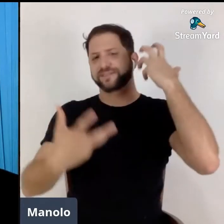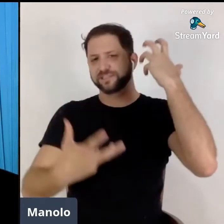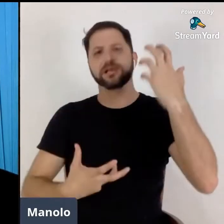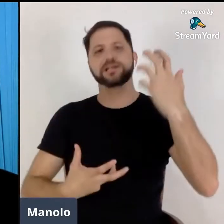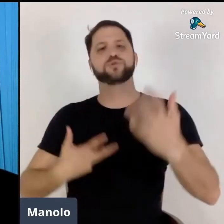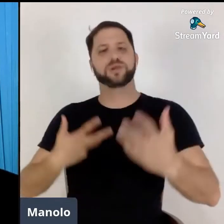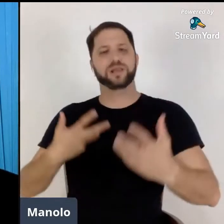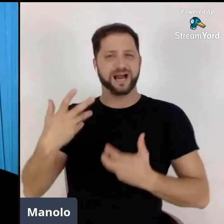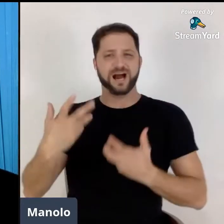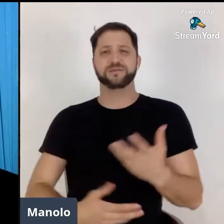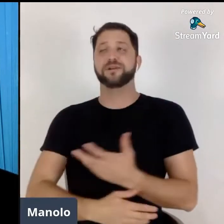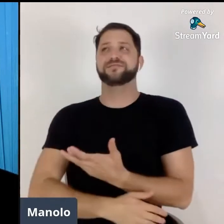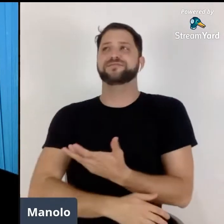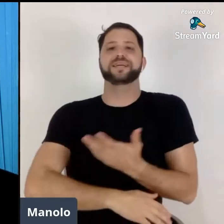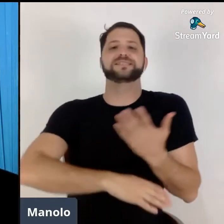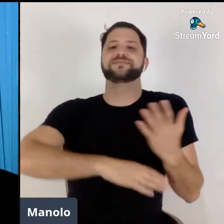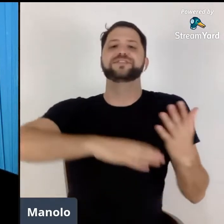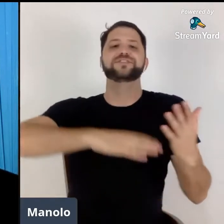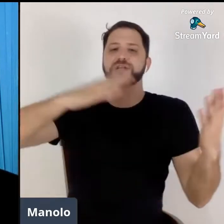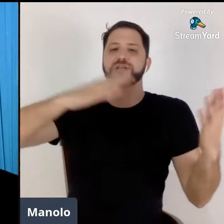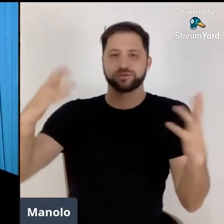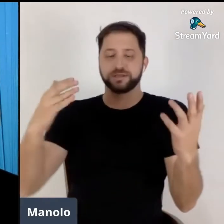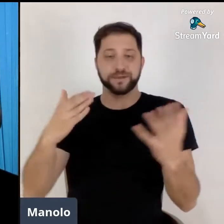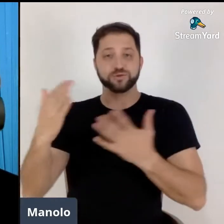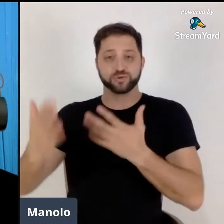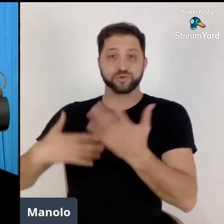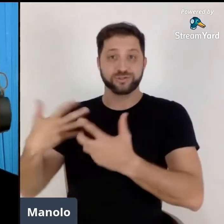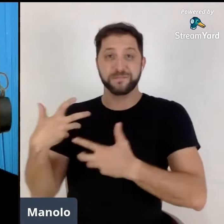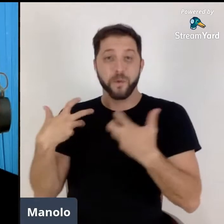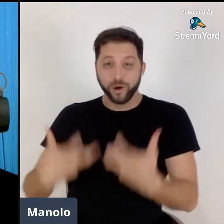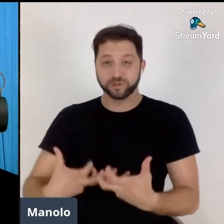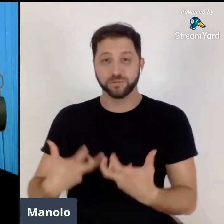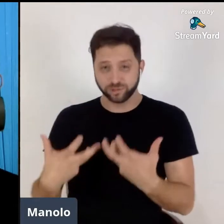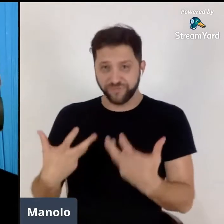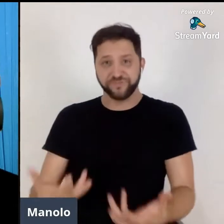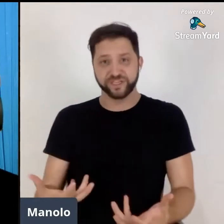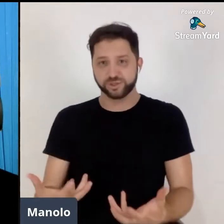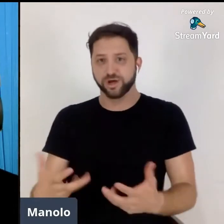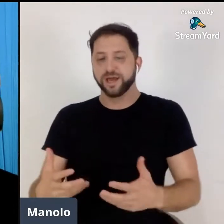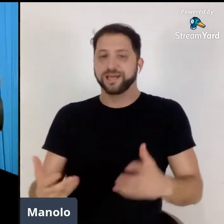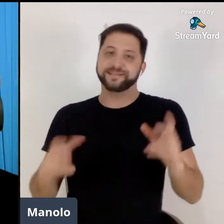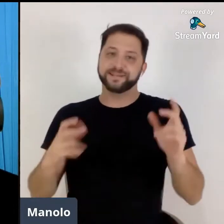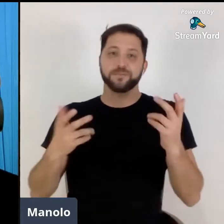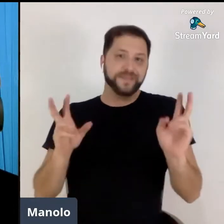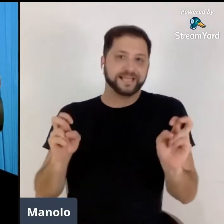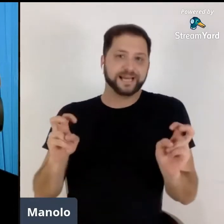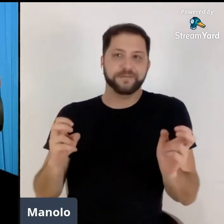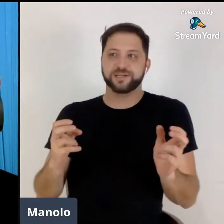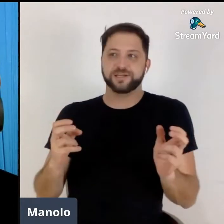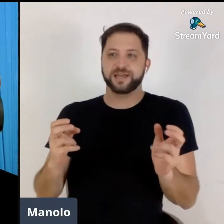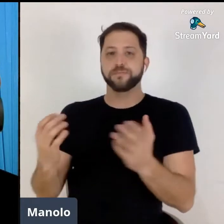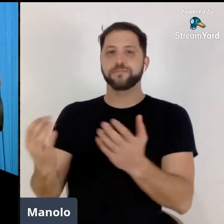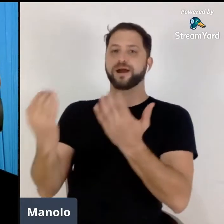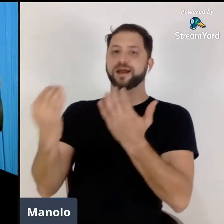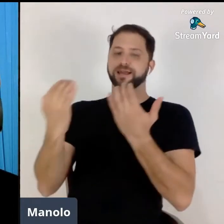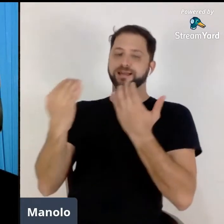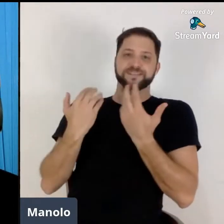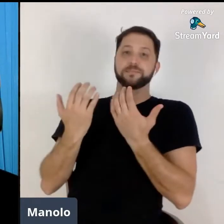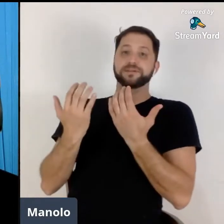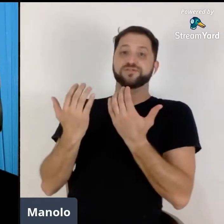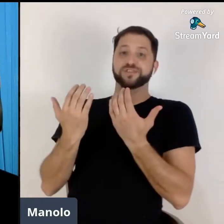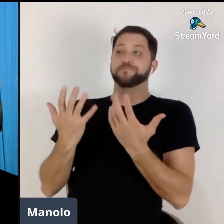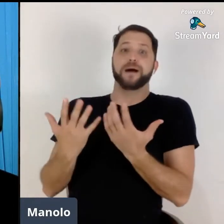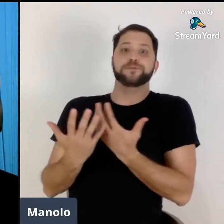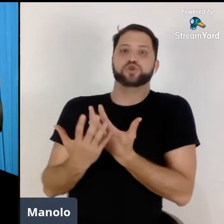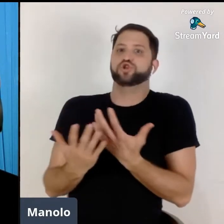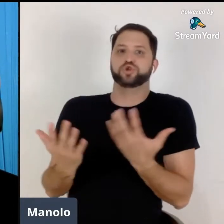aprender a fazer uma leitura labial, isso demora 15, 20 anos, depende do surdo, isso é muito, muito difícil. Então, tecnicamente,